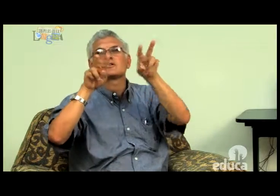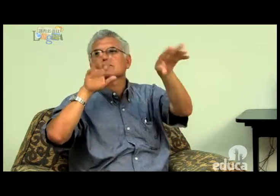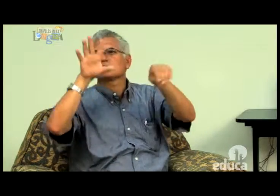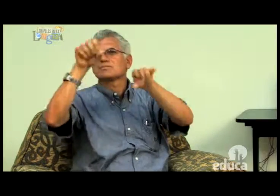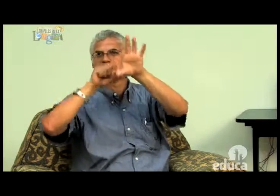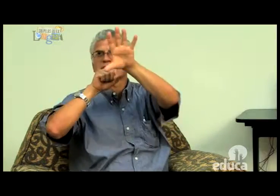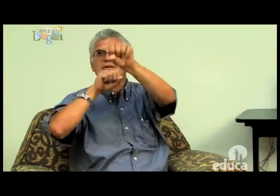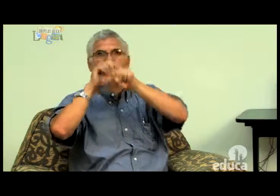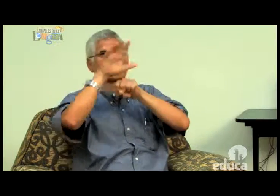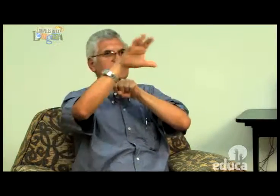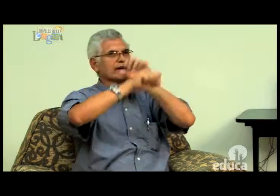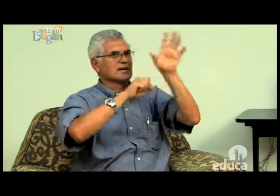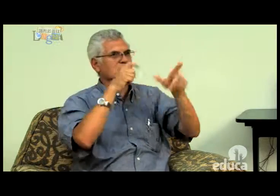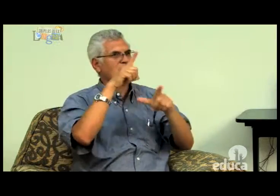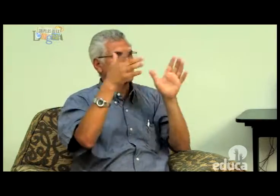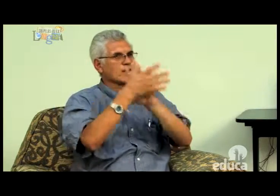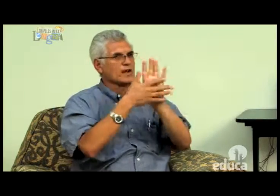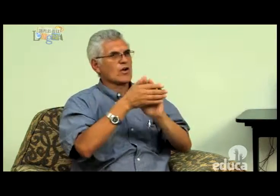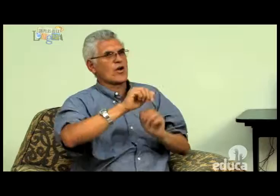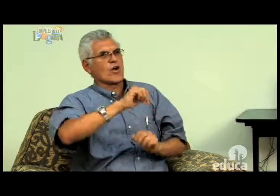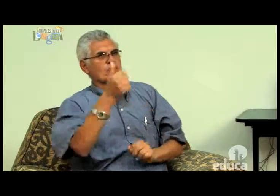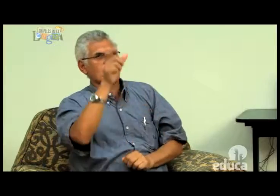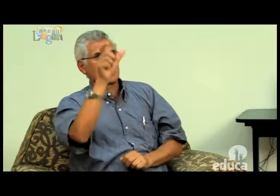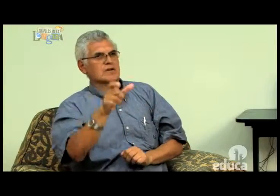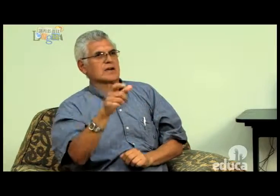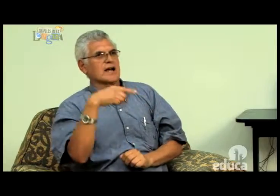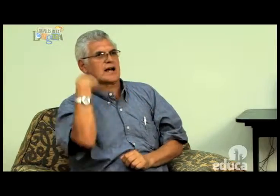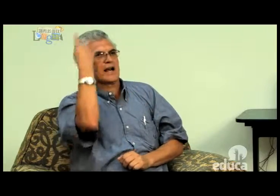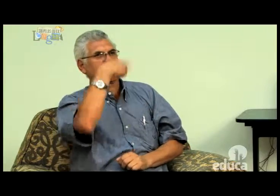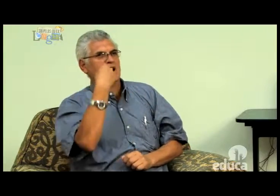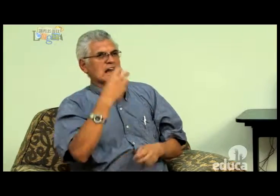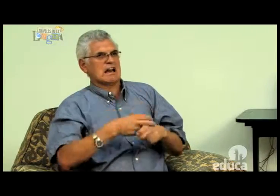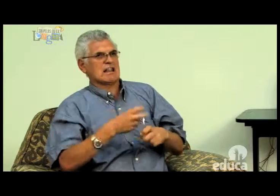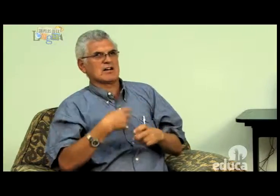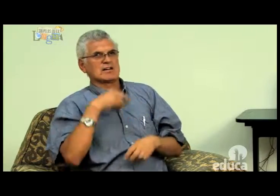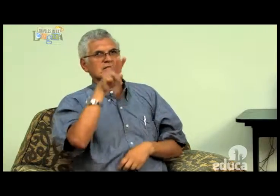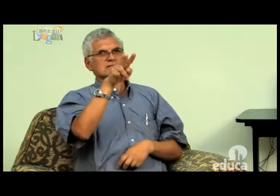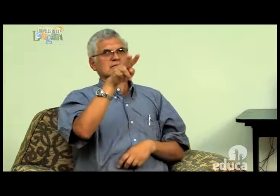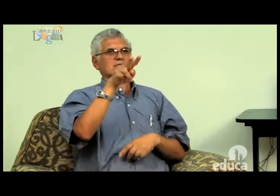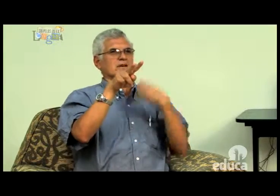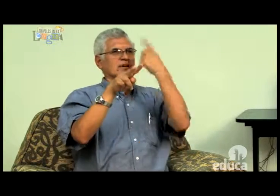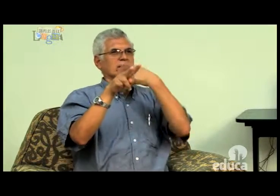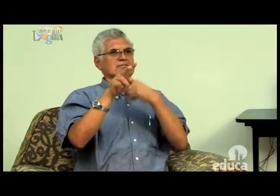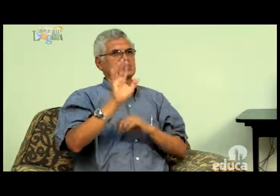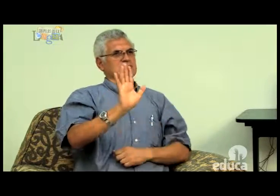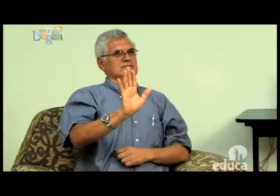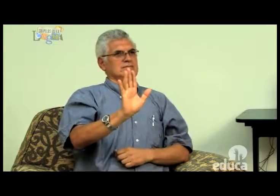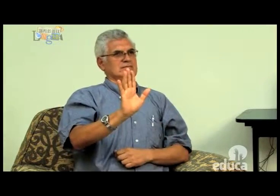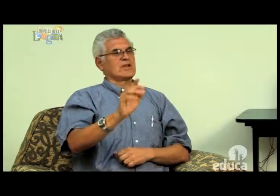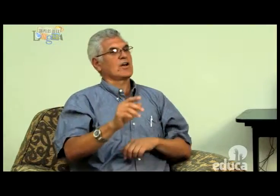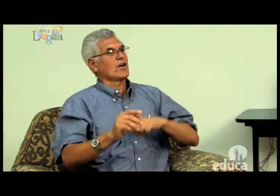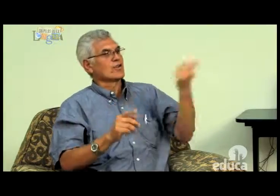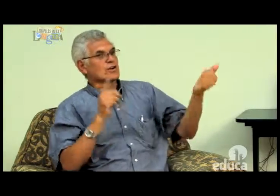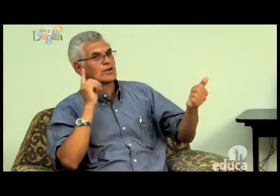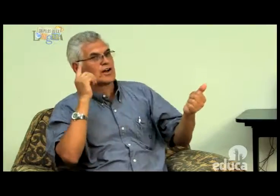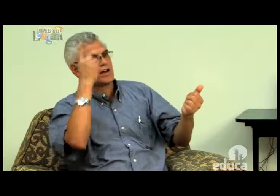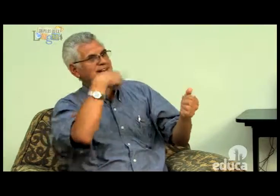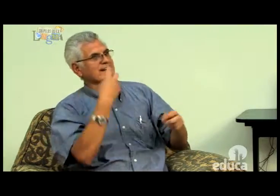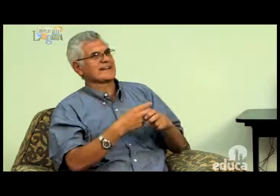Por ejemplo, si veo a alguien que está con mala cara o enojada, me doy cuenta de que